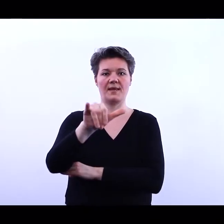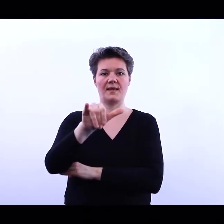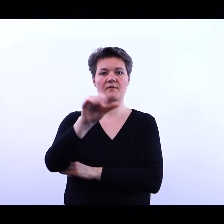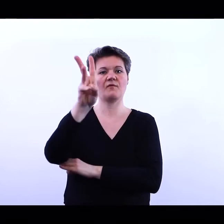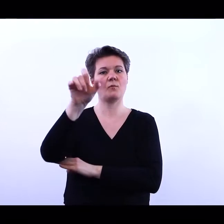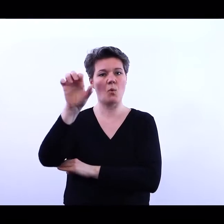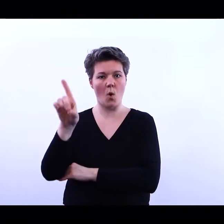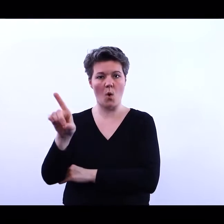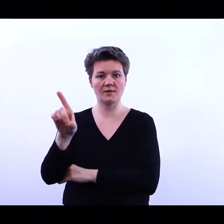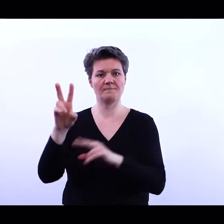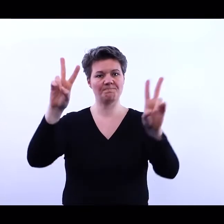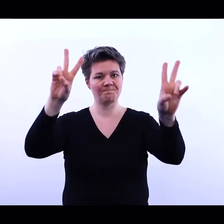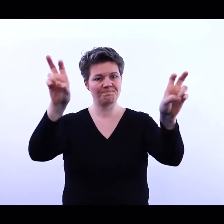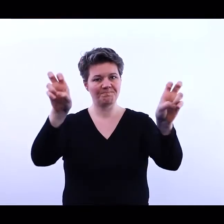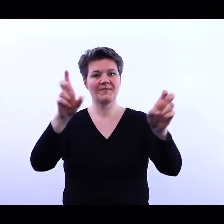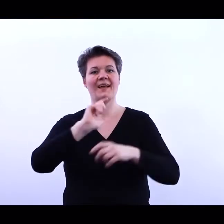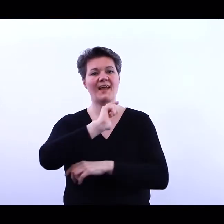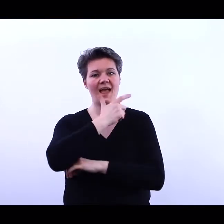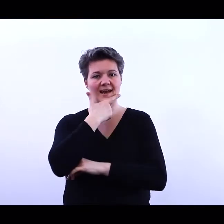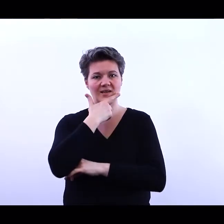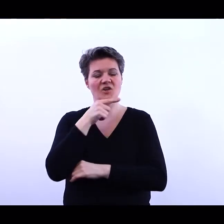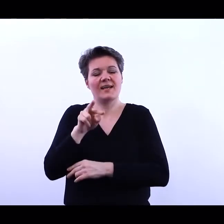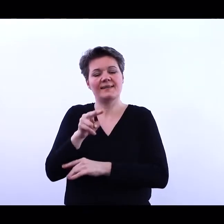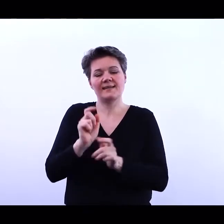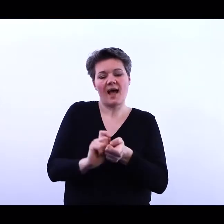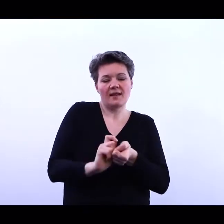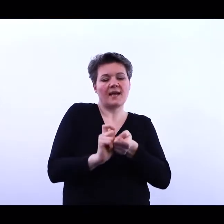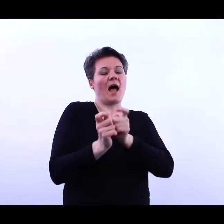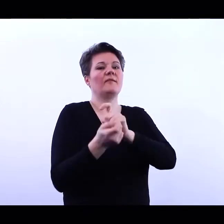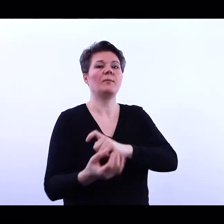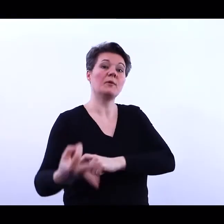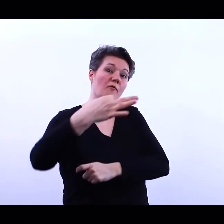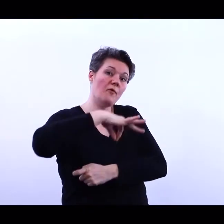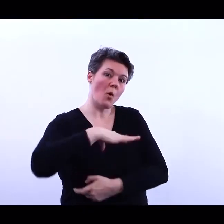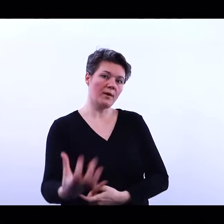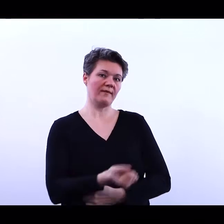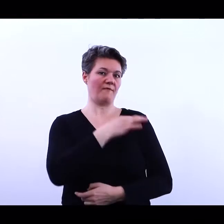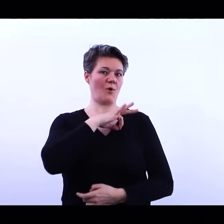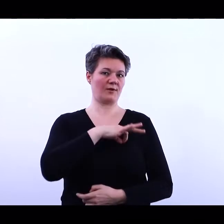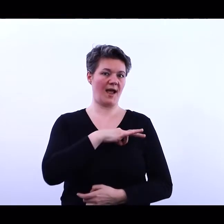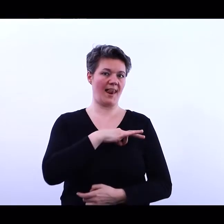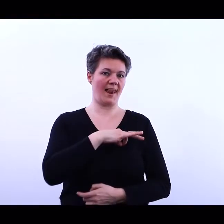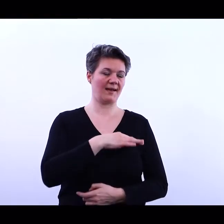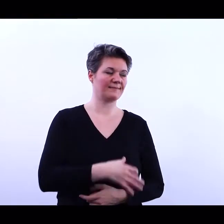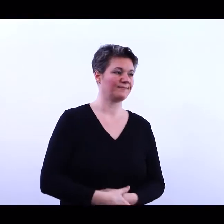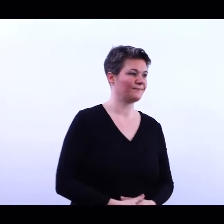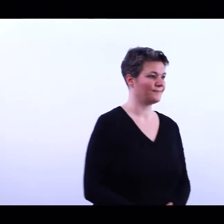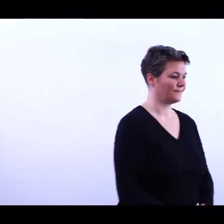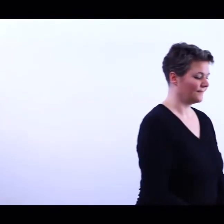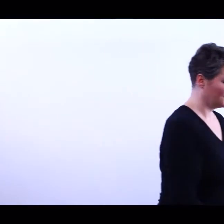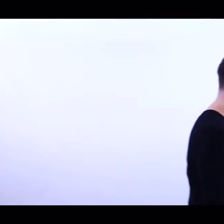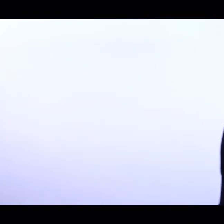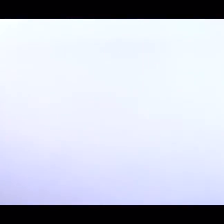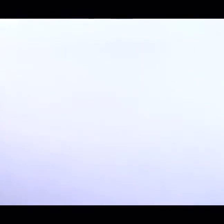Making Digital Transformation Work for Us, also wie die Digitalisierung auch für uns funktionieren kann. Ich möchte euch wieder